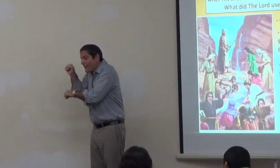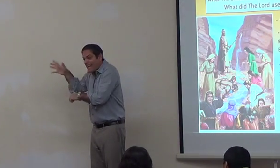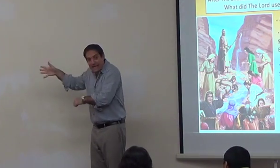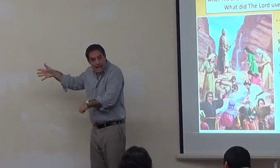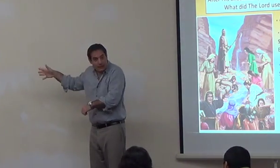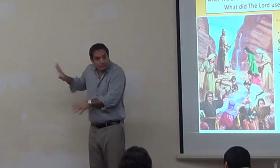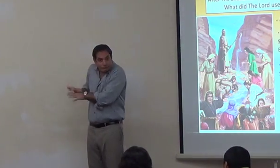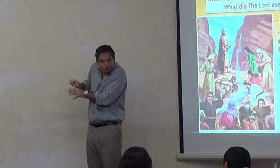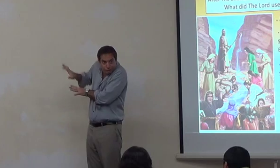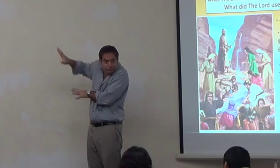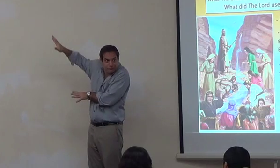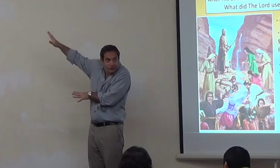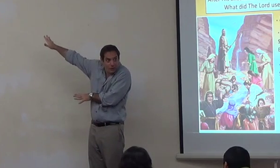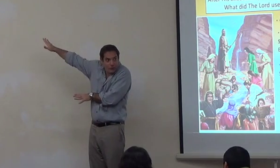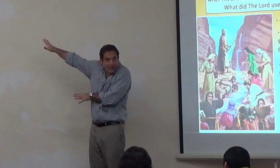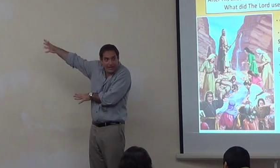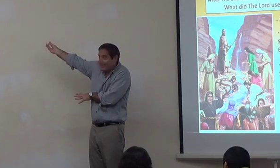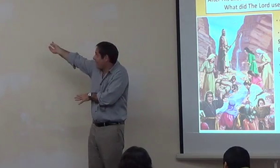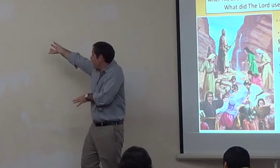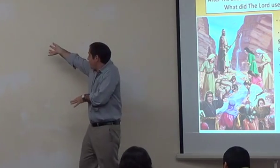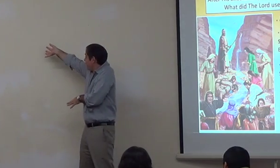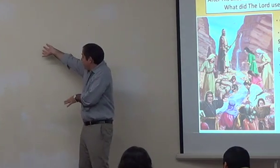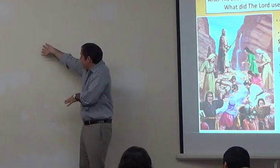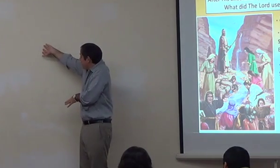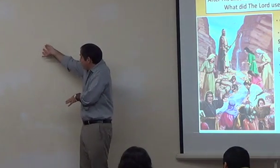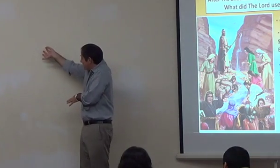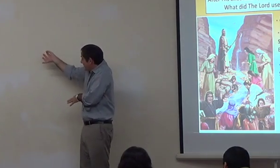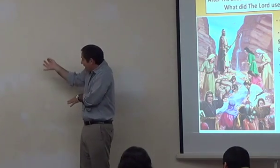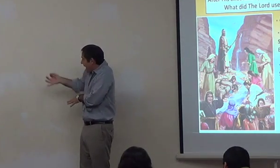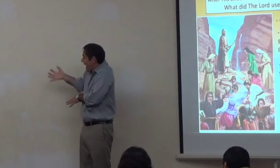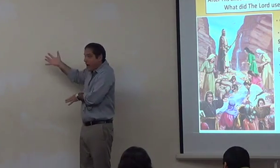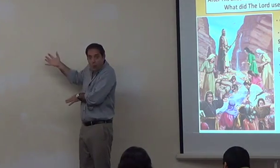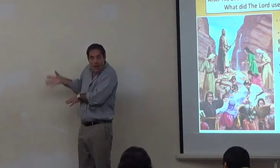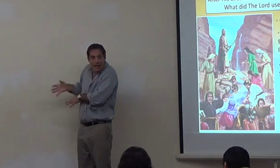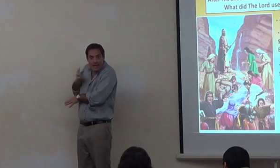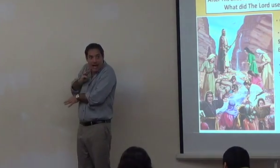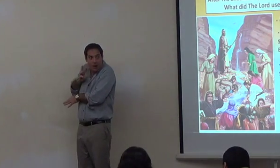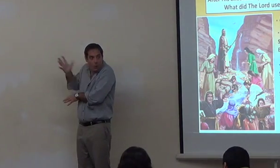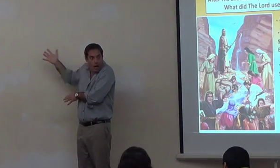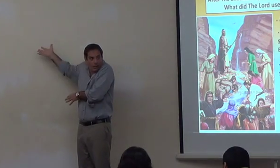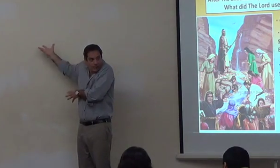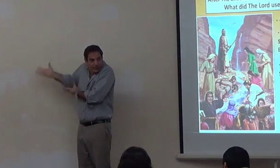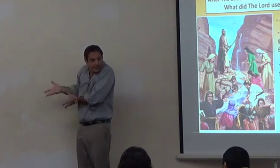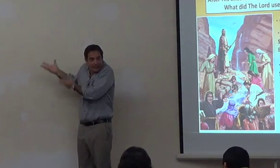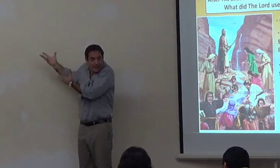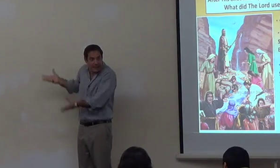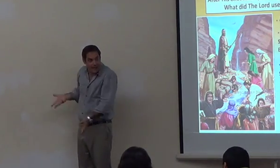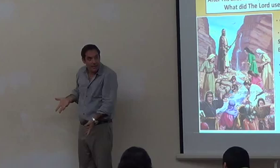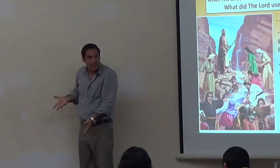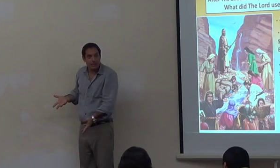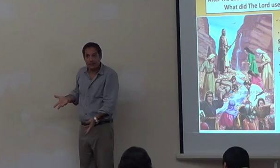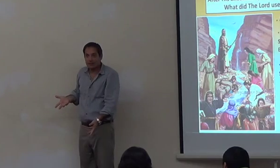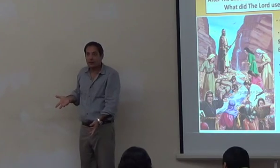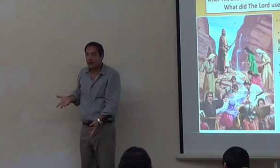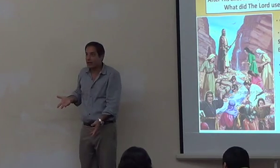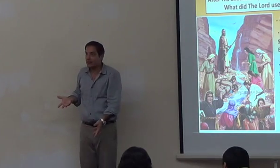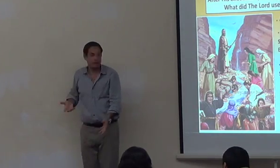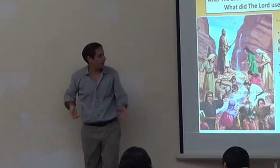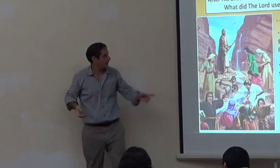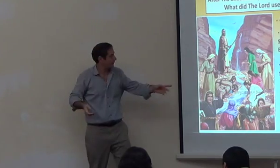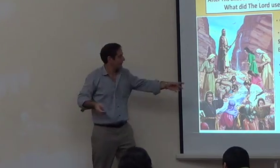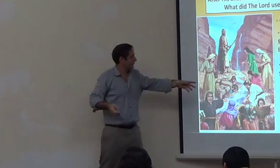una piedra, ¿ok? Y que empiece a salir agua de ahí, agua. Que salir ahí.